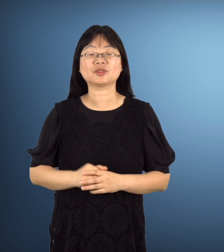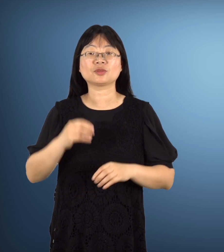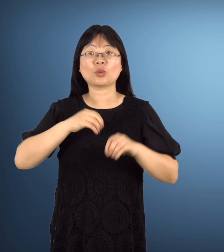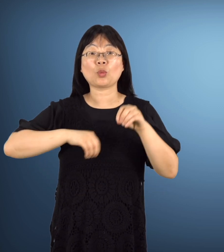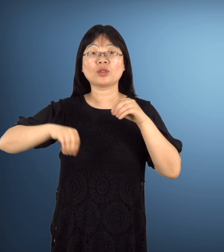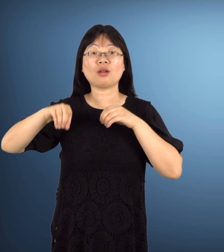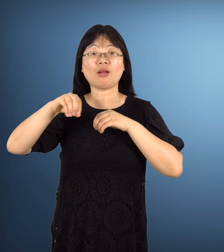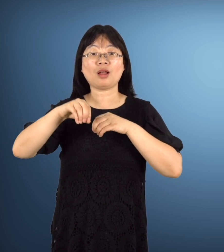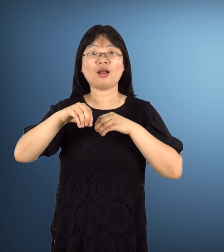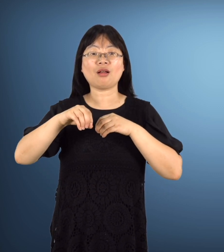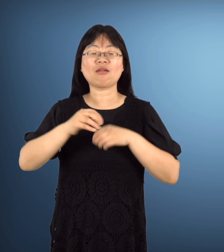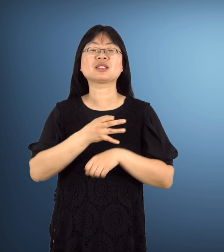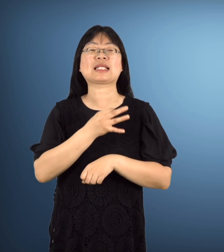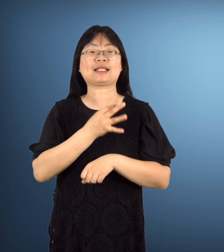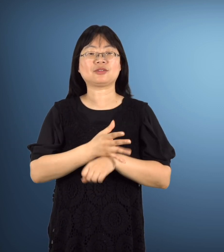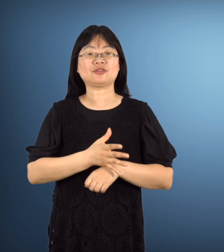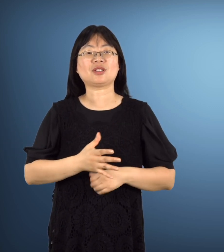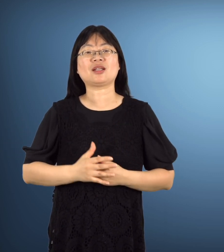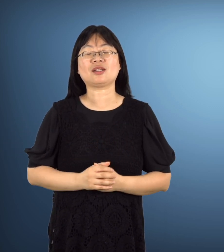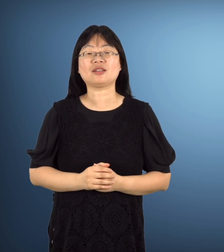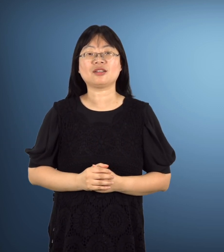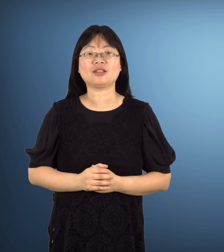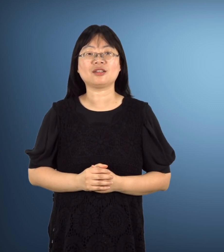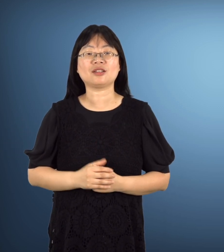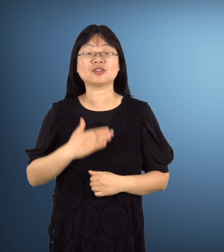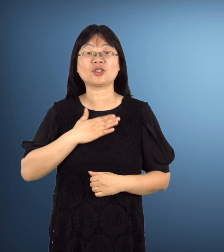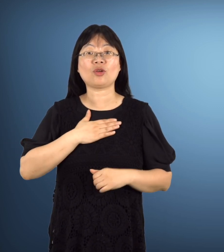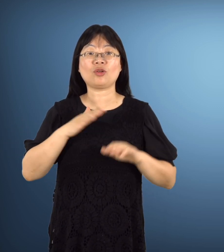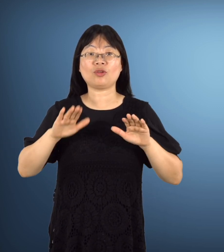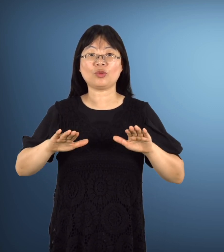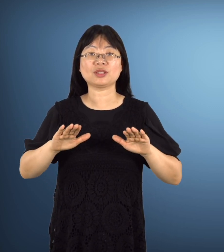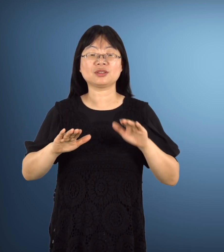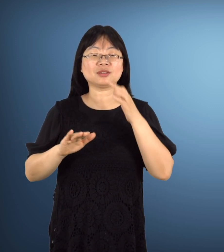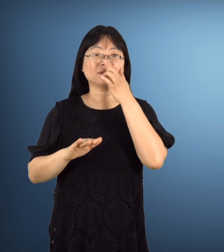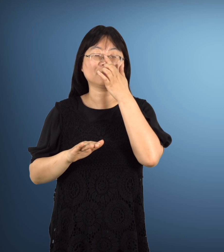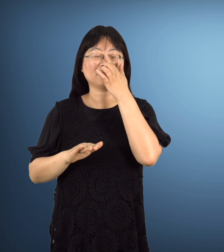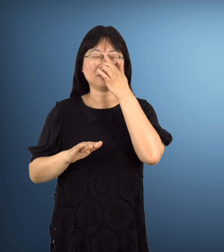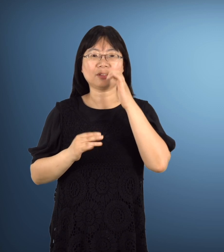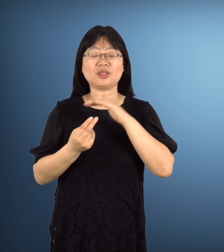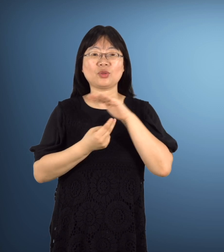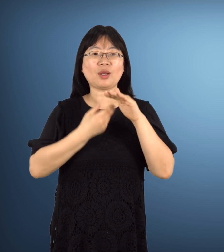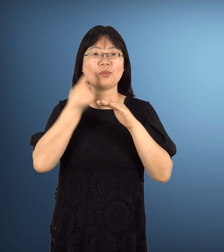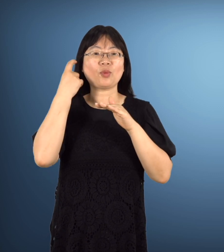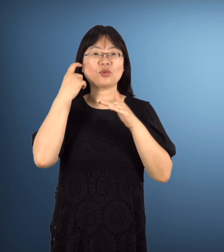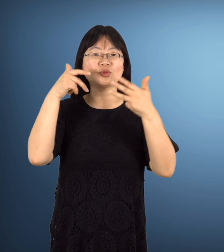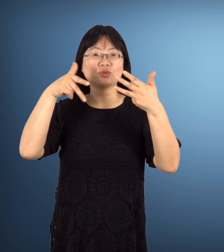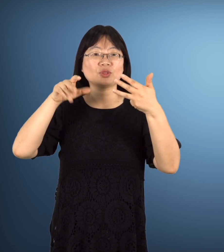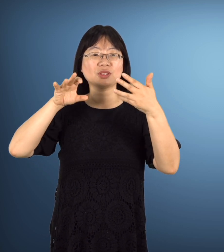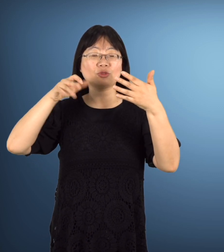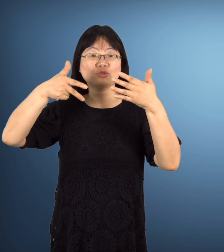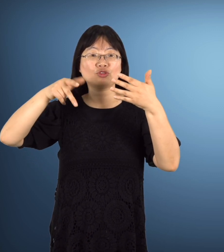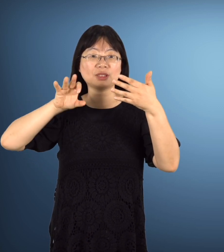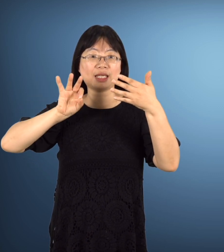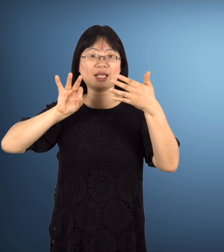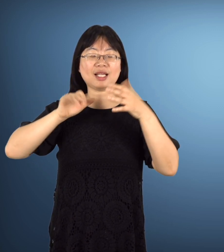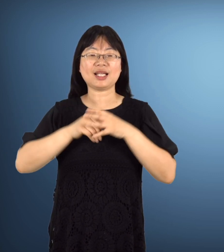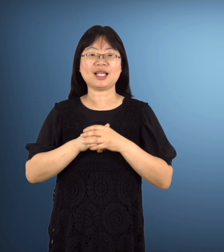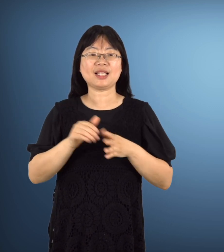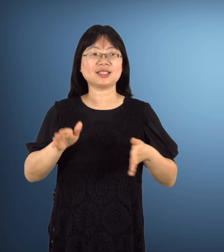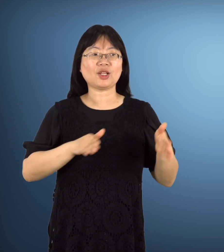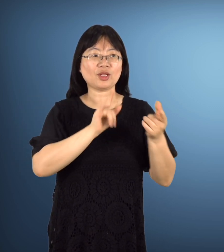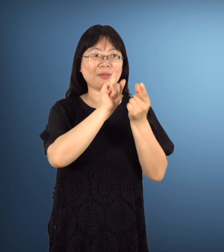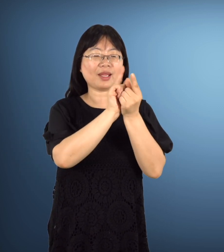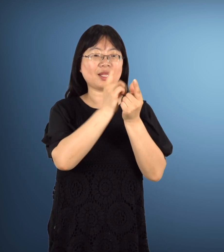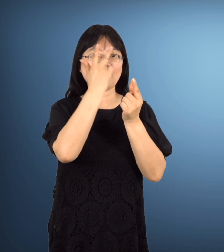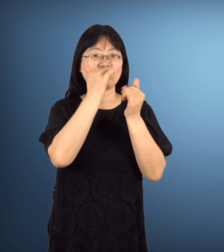오히려 단순합니다. 저는 오늘 이 요한복음 9장의 길에서